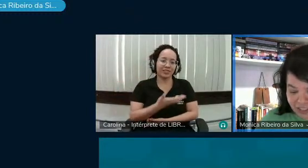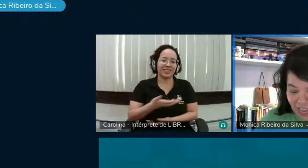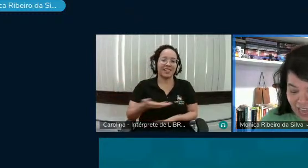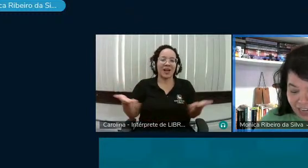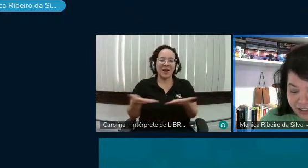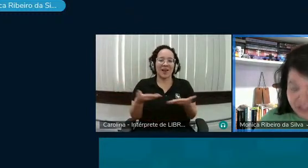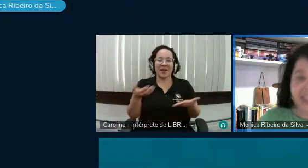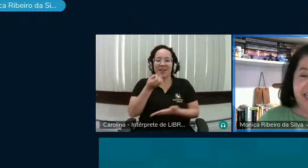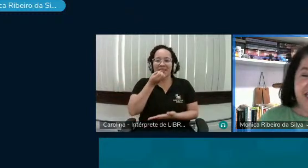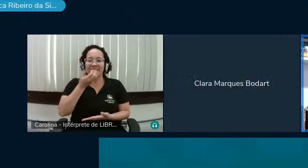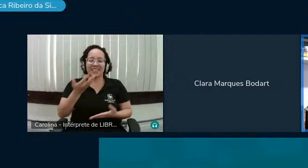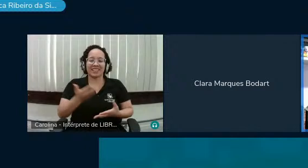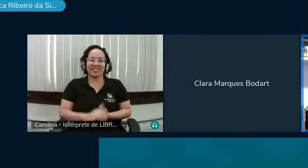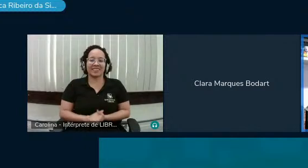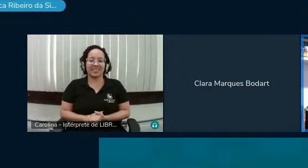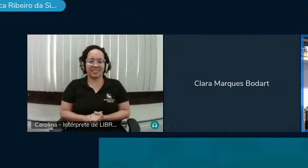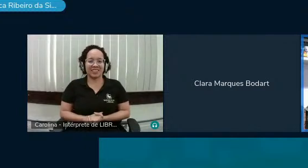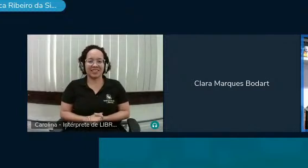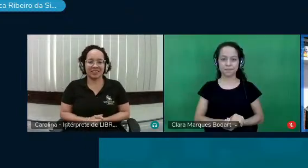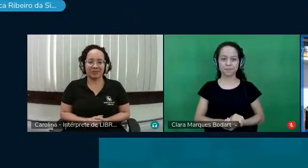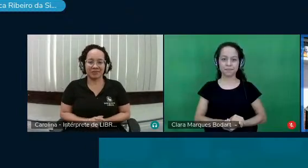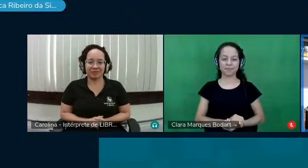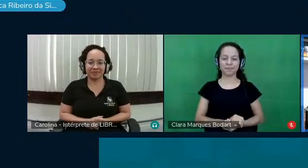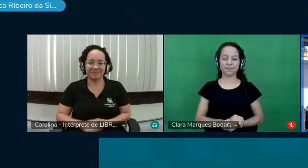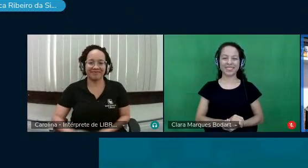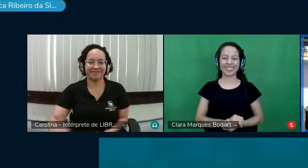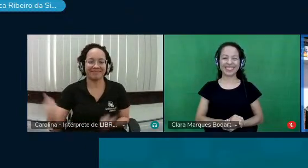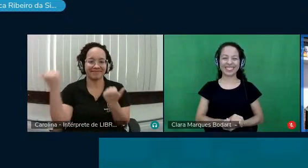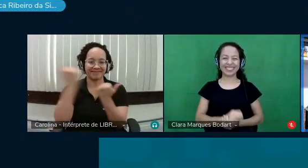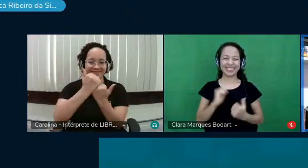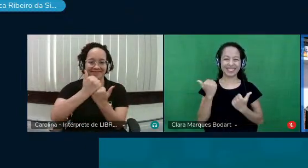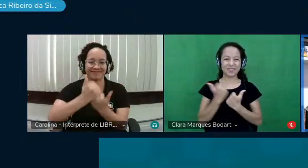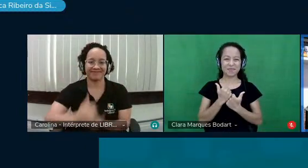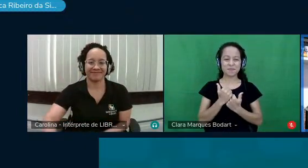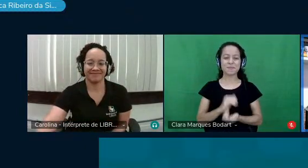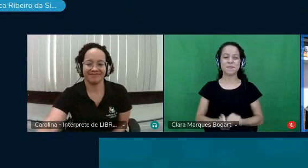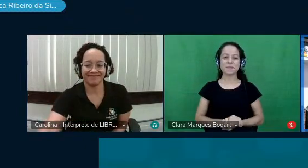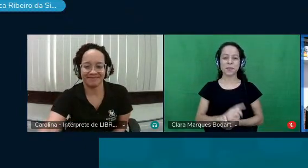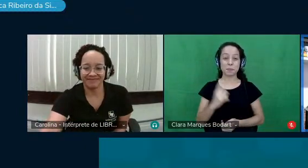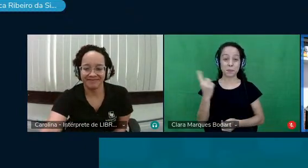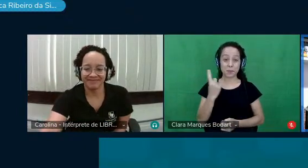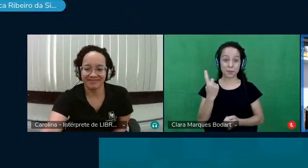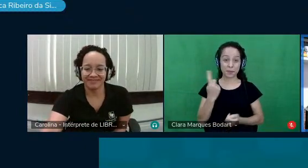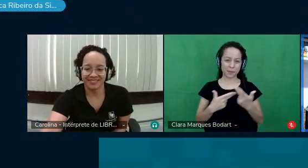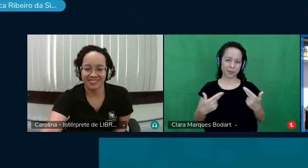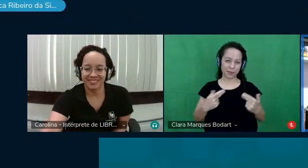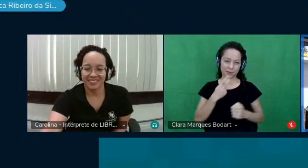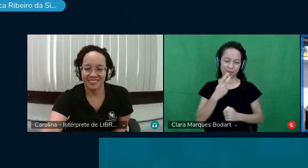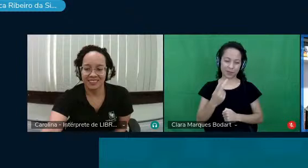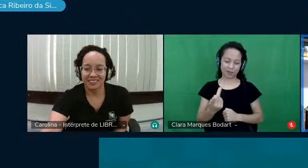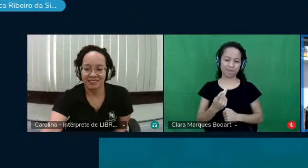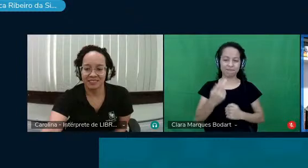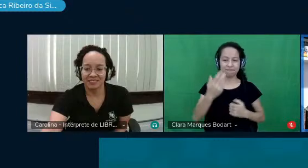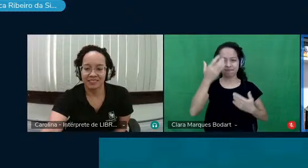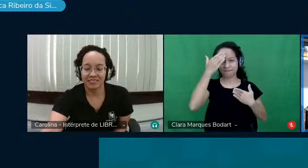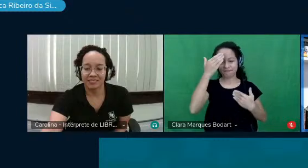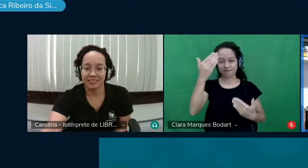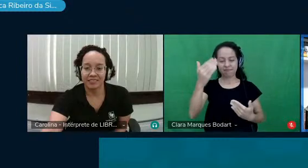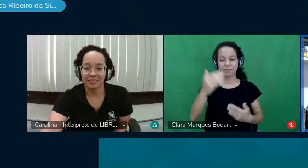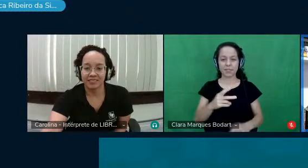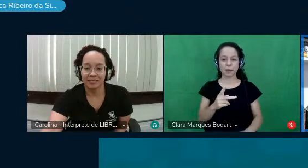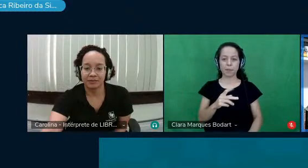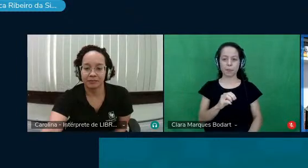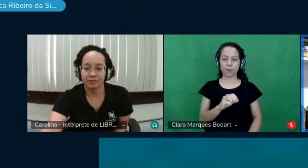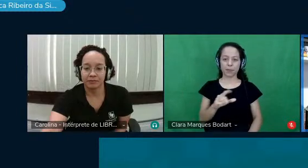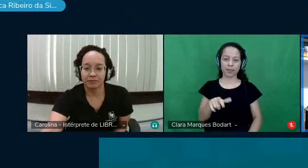tudo certo. Então, a primeira coisa que eu disse foi isso, tá, pessoal? Agradeci a Poliana e a possibilidade de estar com